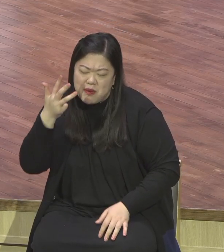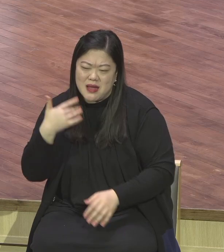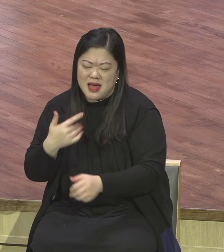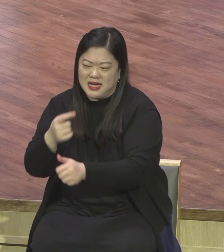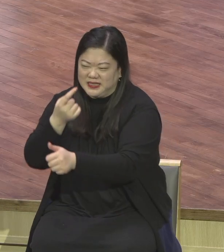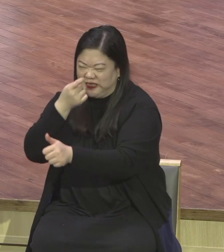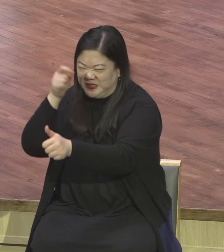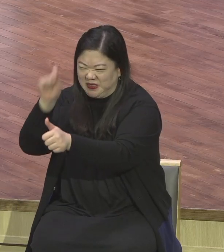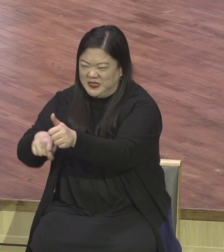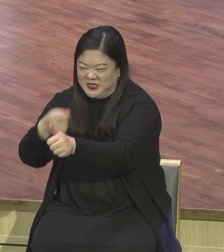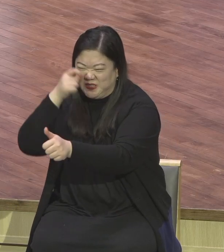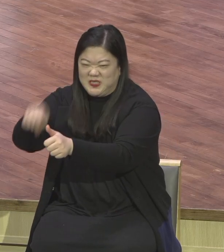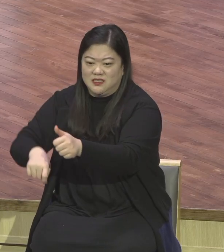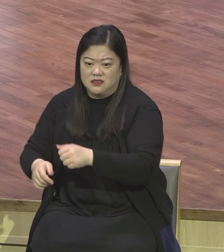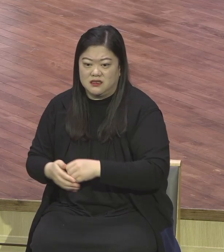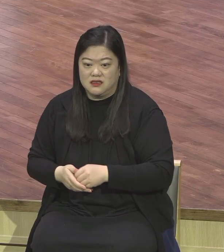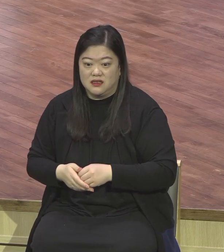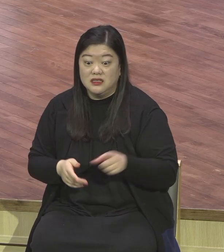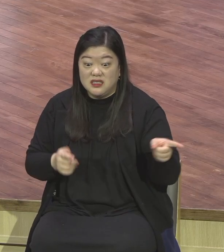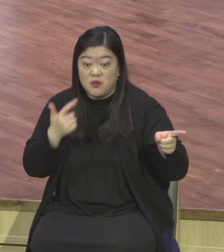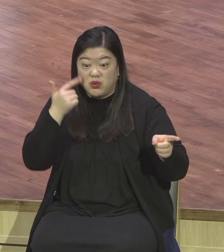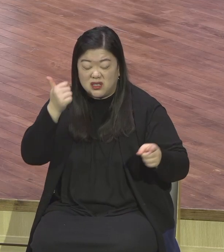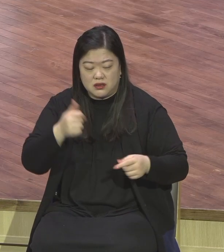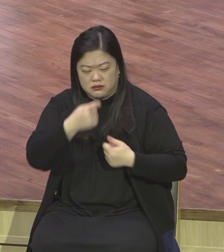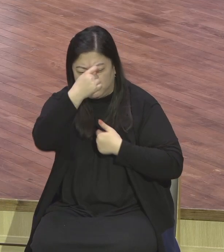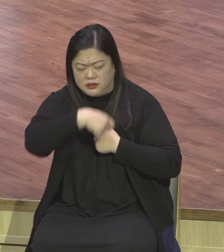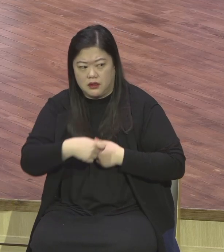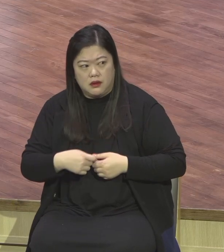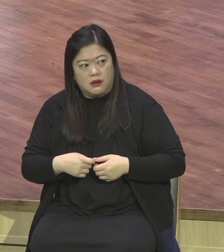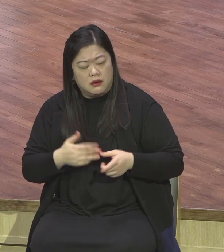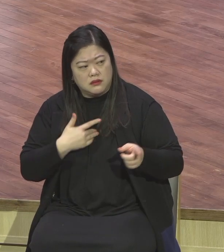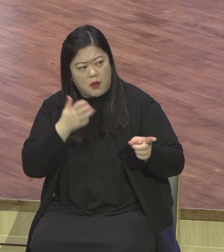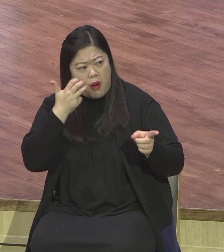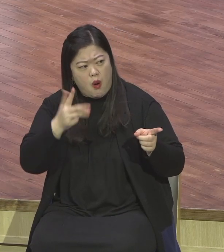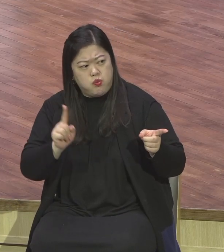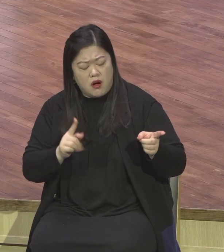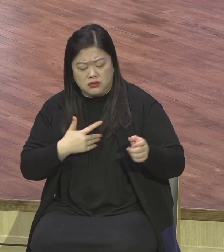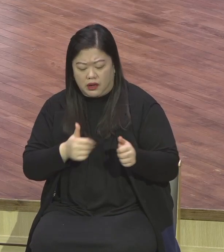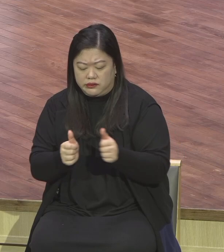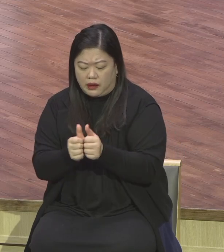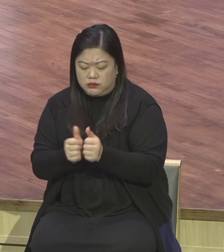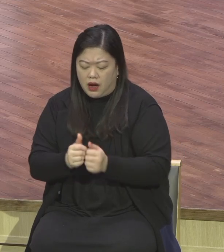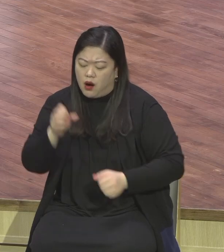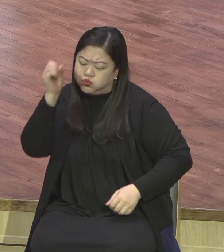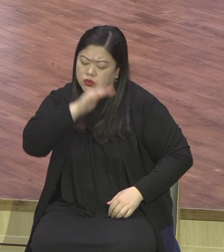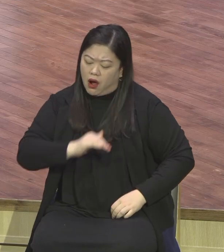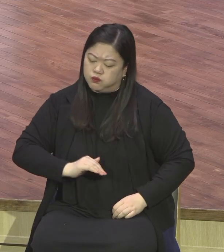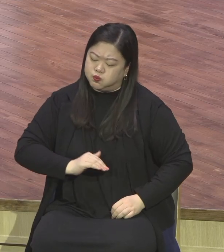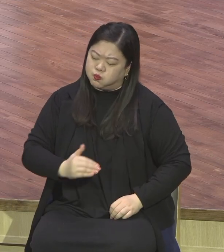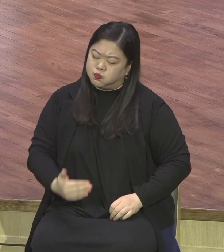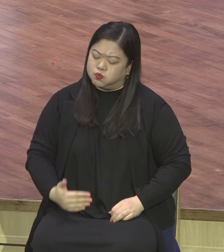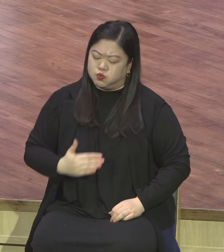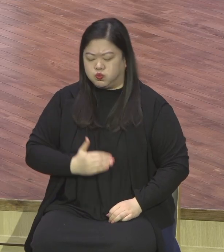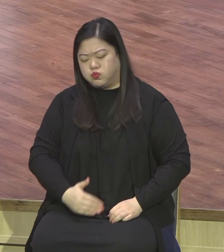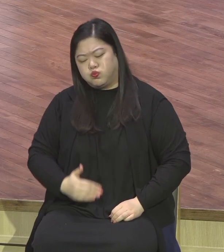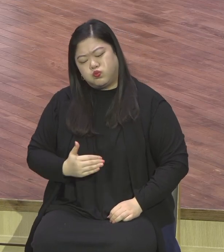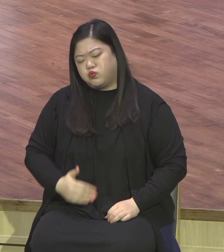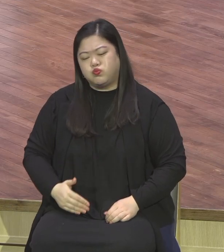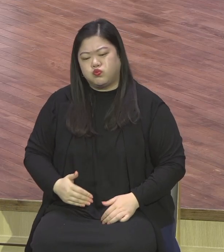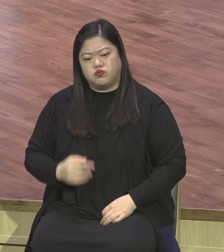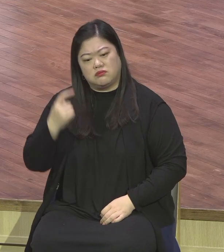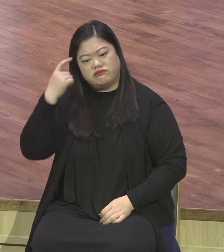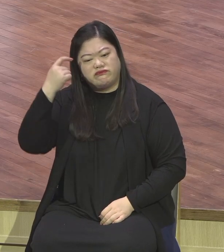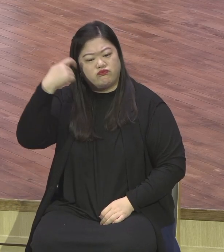꽂혔대요 왜 정모사님 날 보면 임신 8개월이라 그럴까 자기는 배가 얼마나 나왔는지